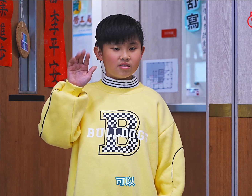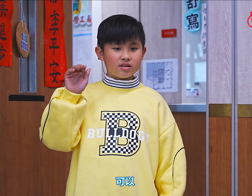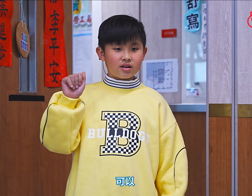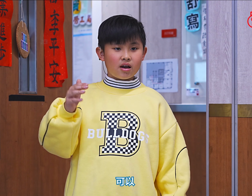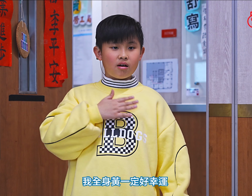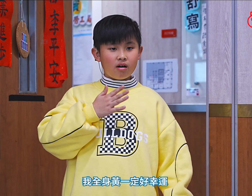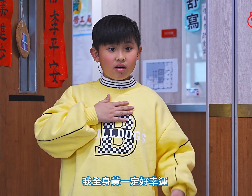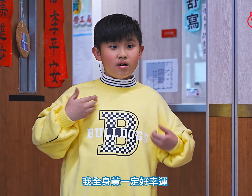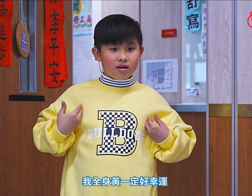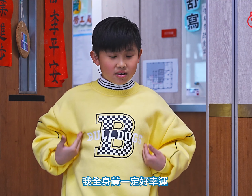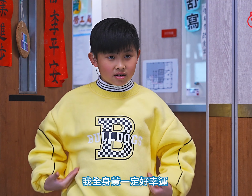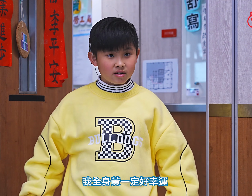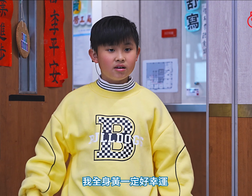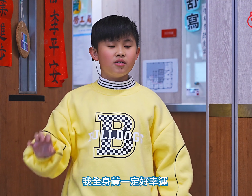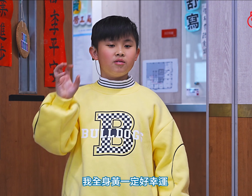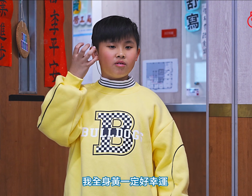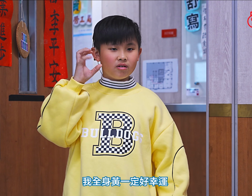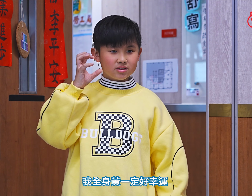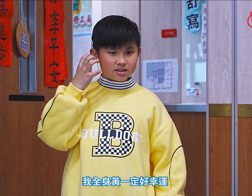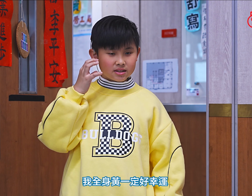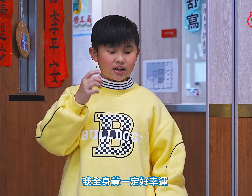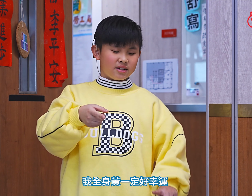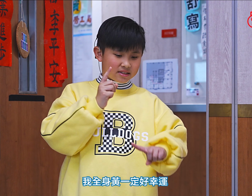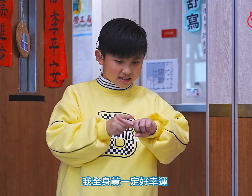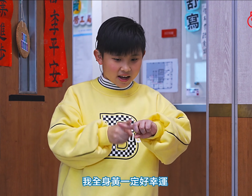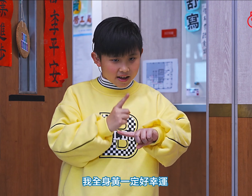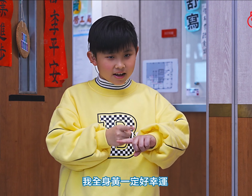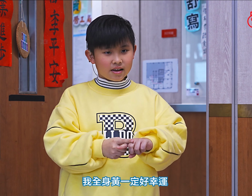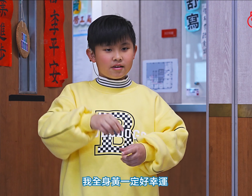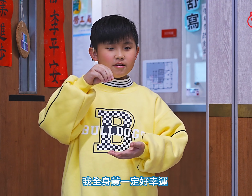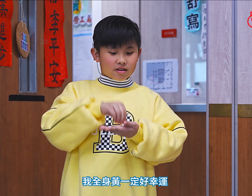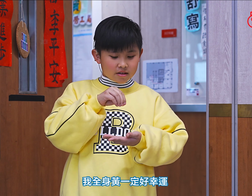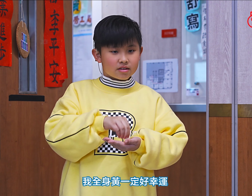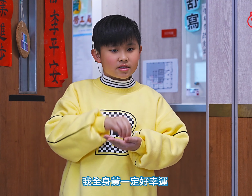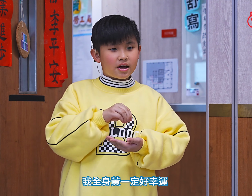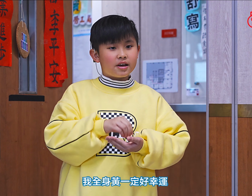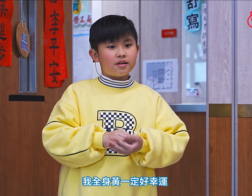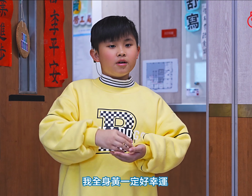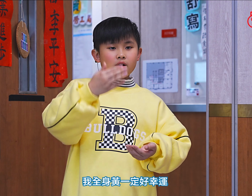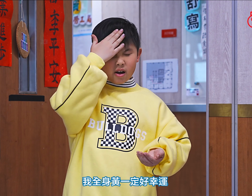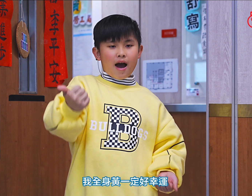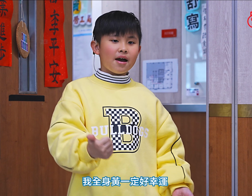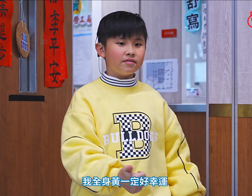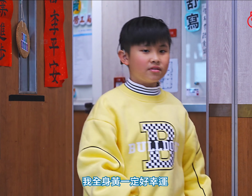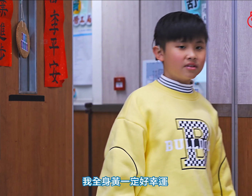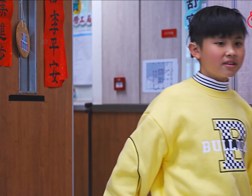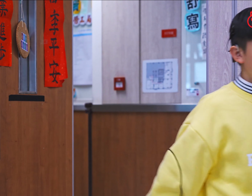可以，你睇下我着到成身都黃色，一定好幸運啊！